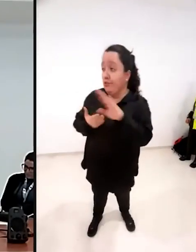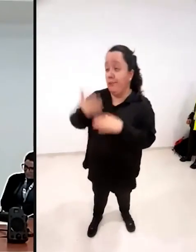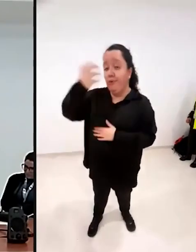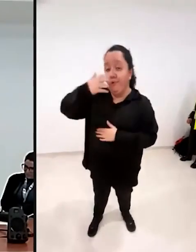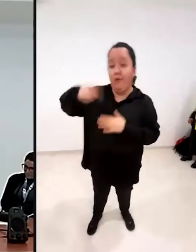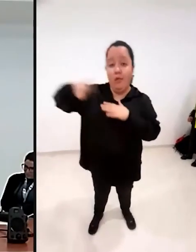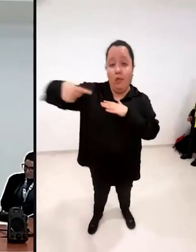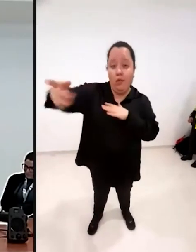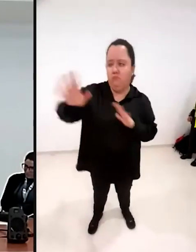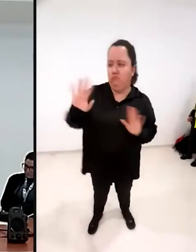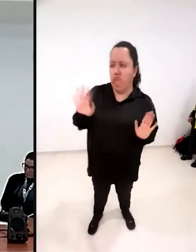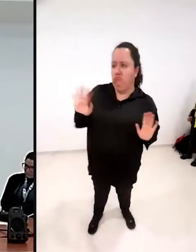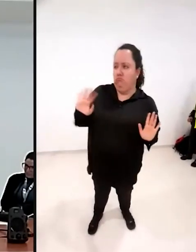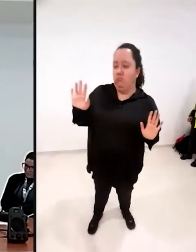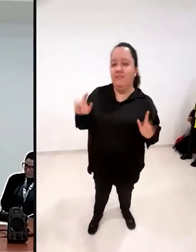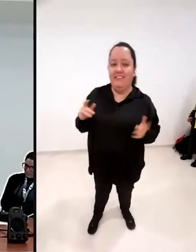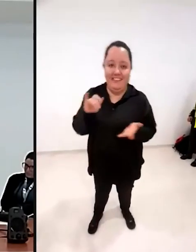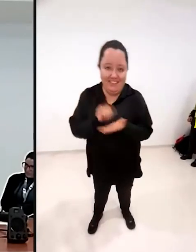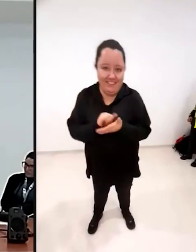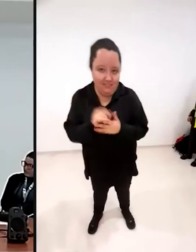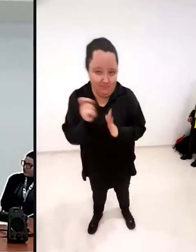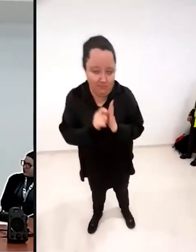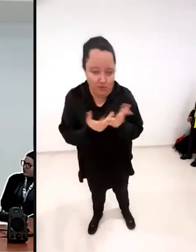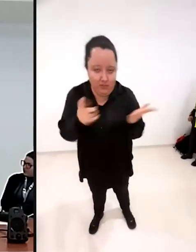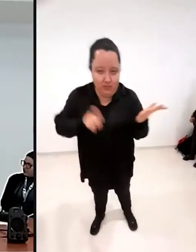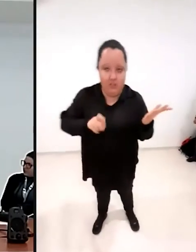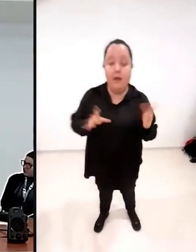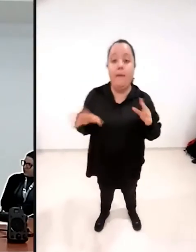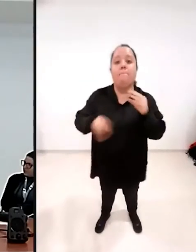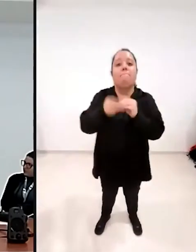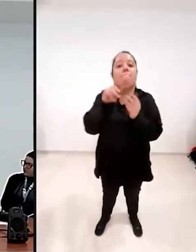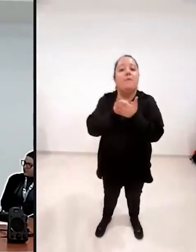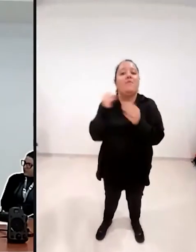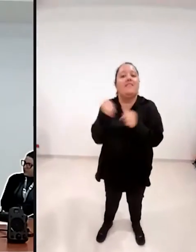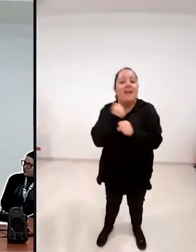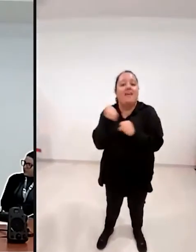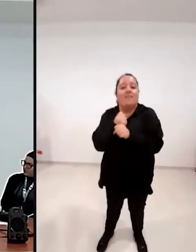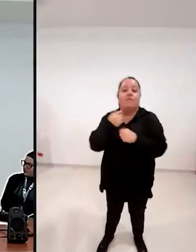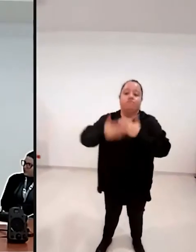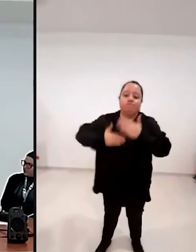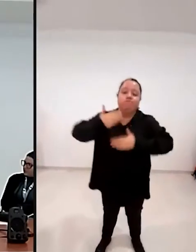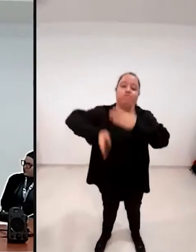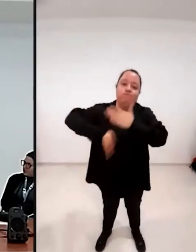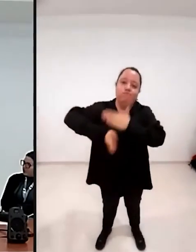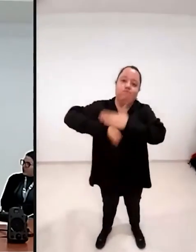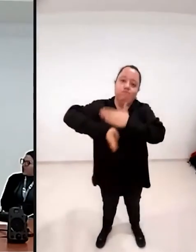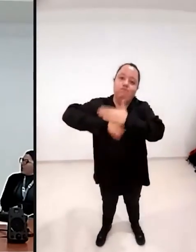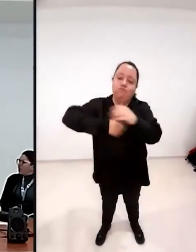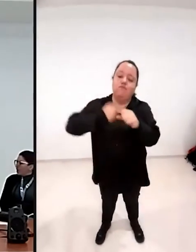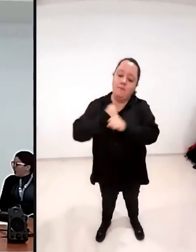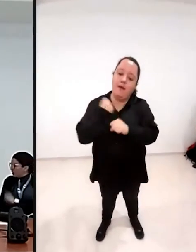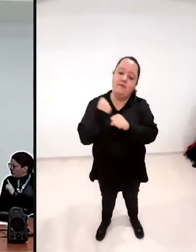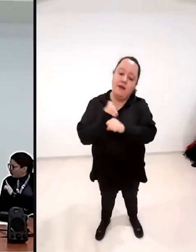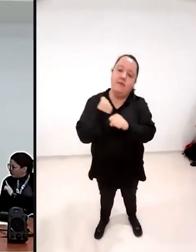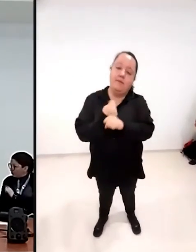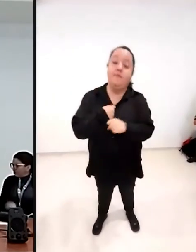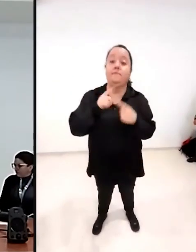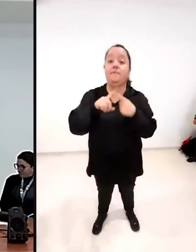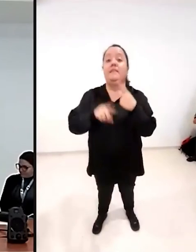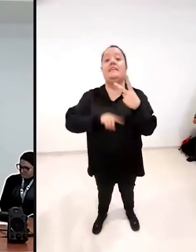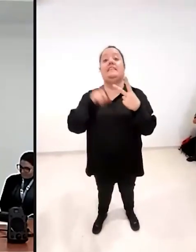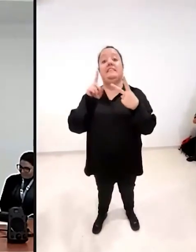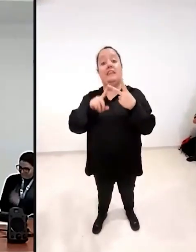ese tipo de cosas y eso es parte del trabajo de motivar y el segundo